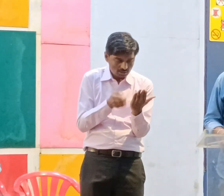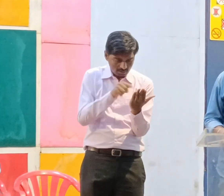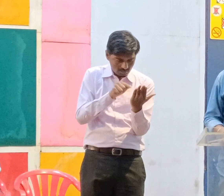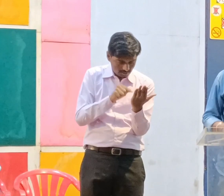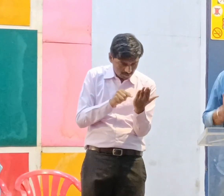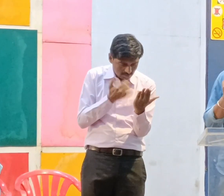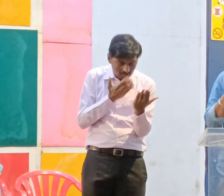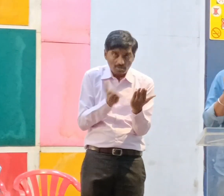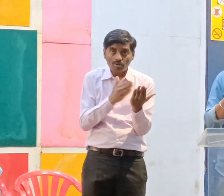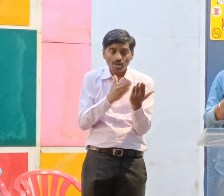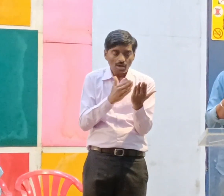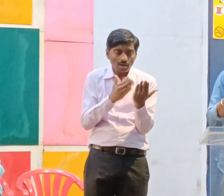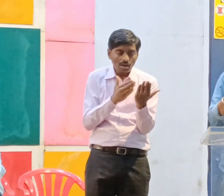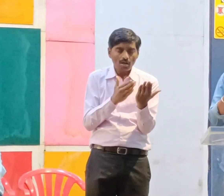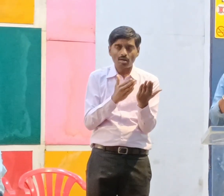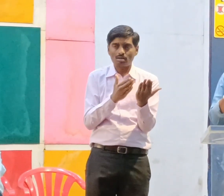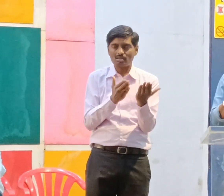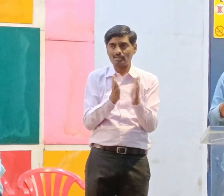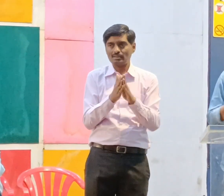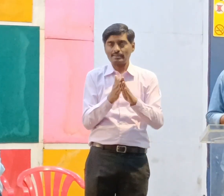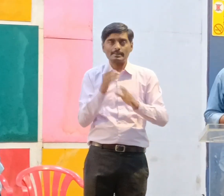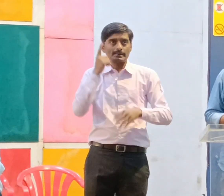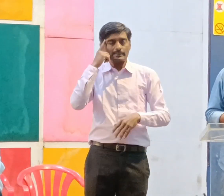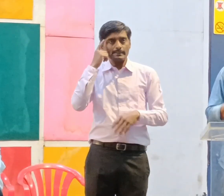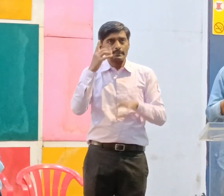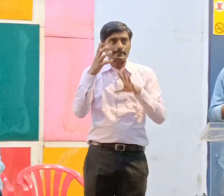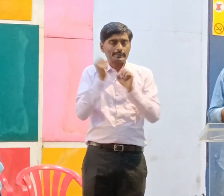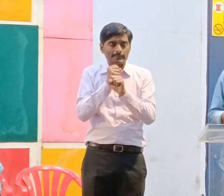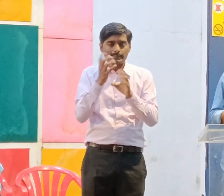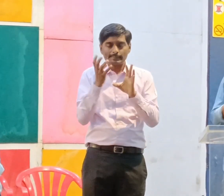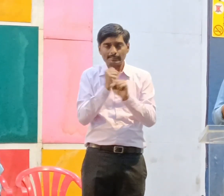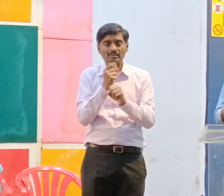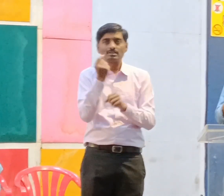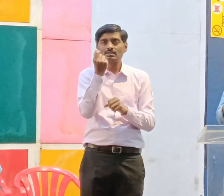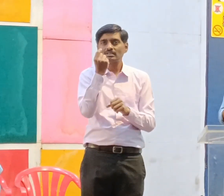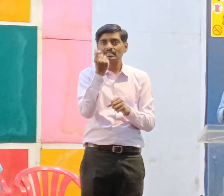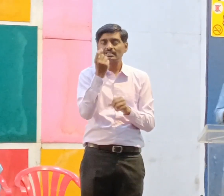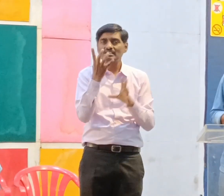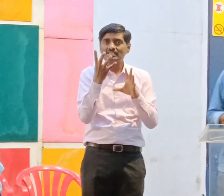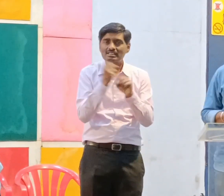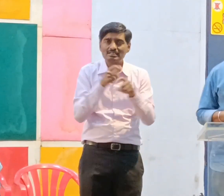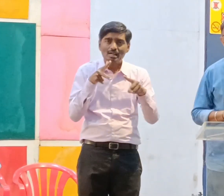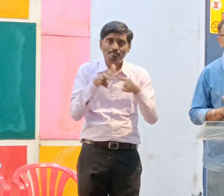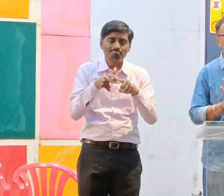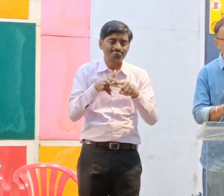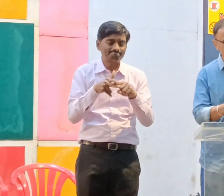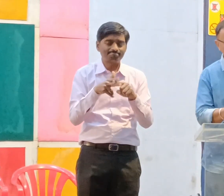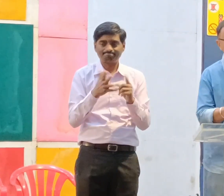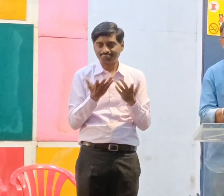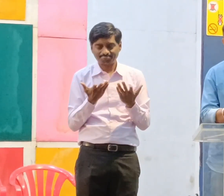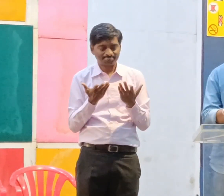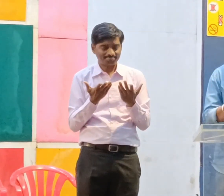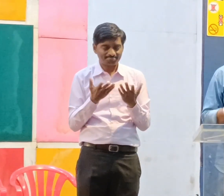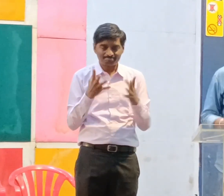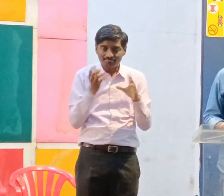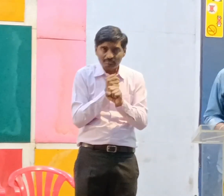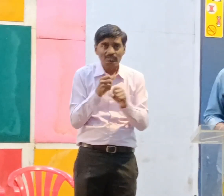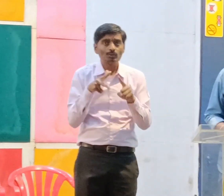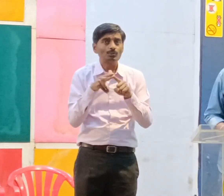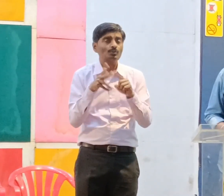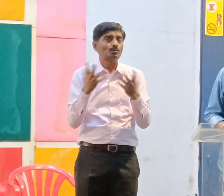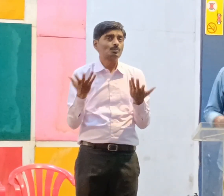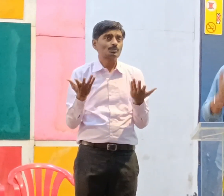નથી છતાં મનમાં કશું ખૂંચતું હતું એમ થતું હતું કે કશીક અધૂરાશ છે ક્યાંક આમાં હજી ખૂટે